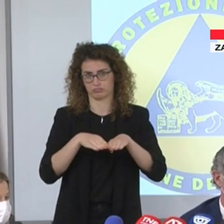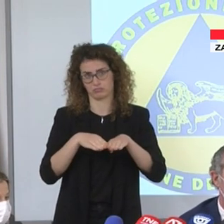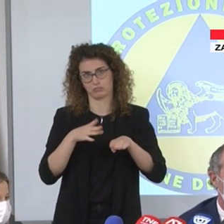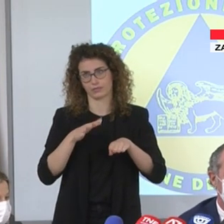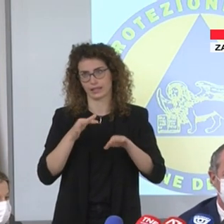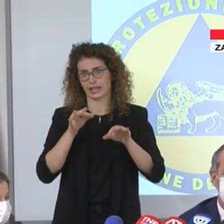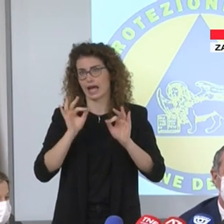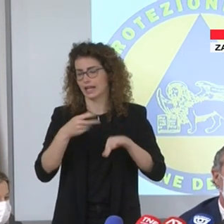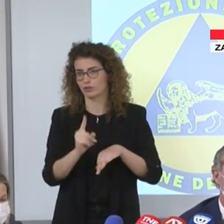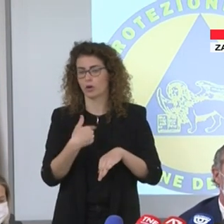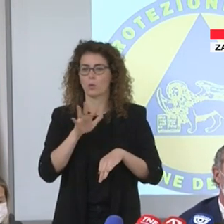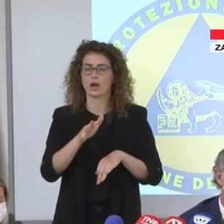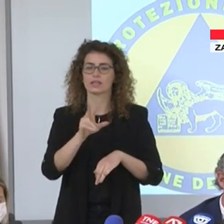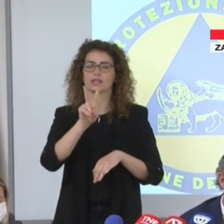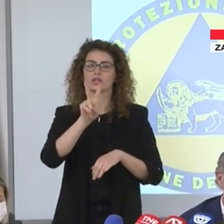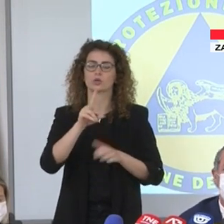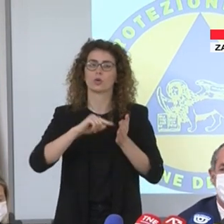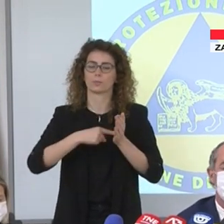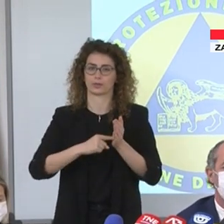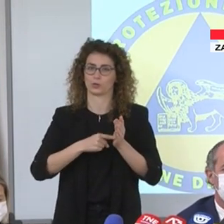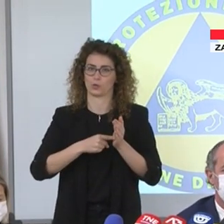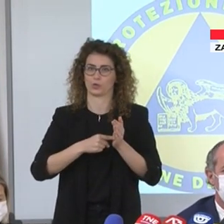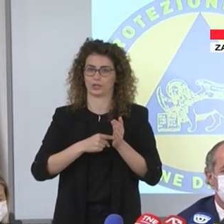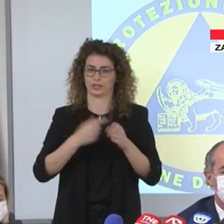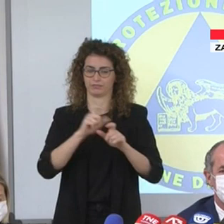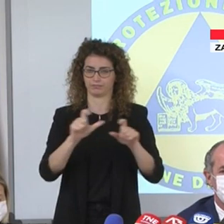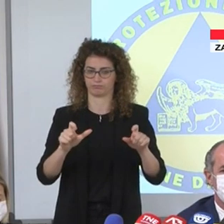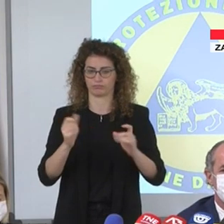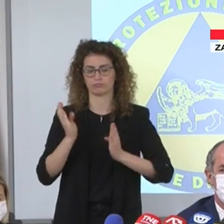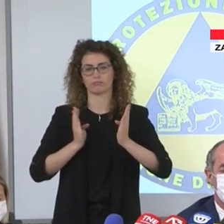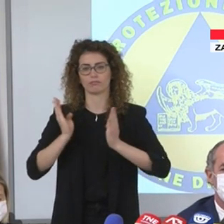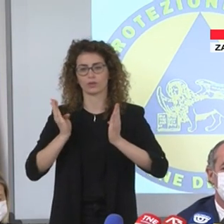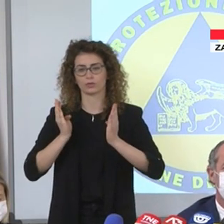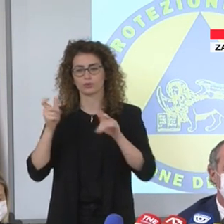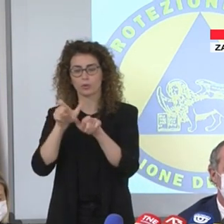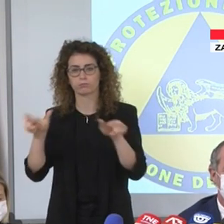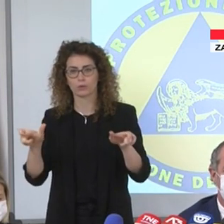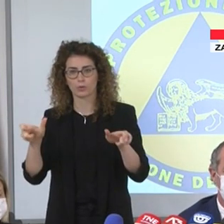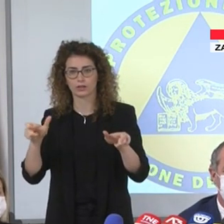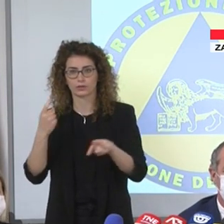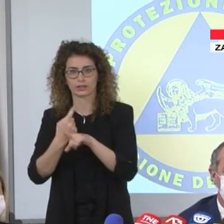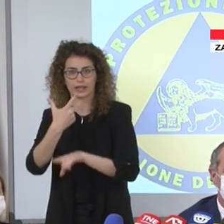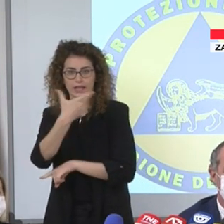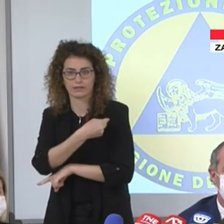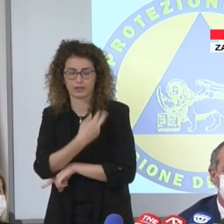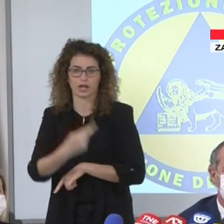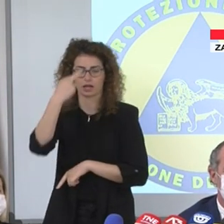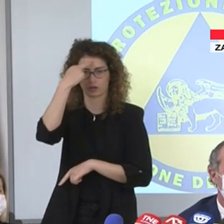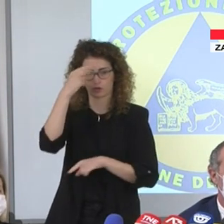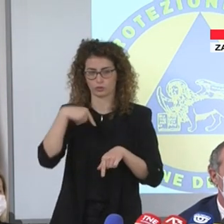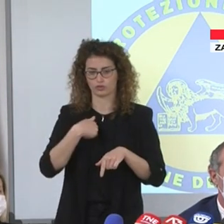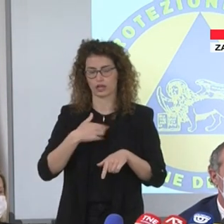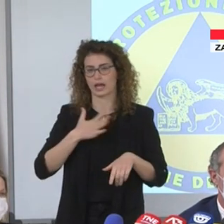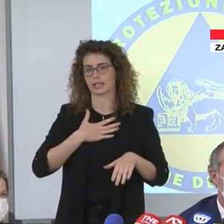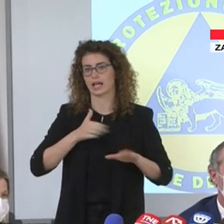quasi a 2.100.000 dosi, che ha rapportato al valore, al target della popolazione da vaccinare. Vi ricordo che noi vacciniamo dai